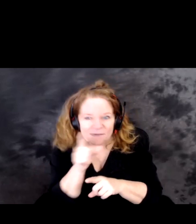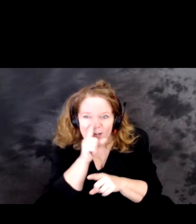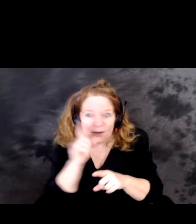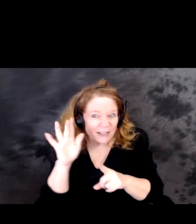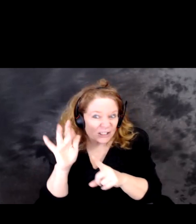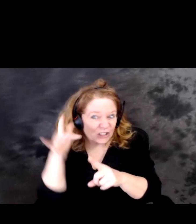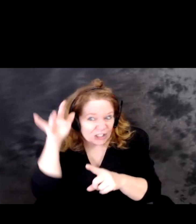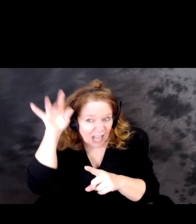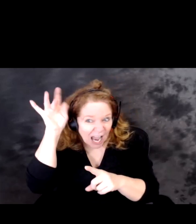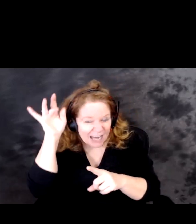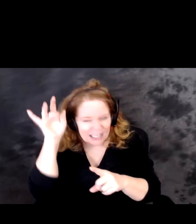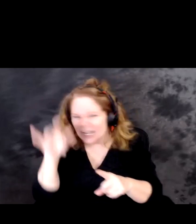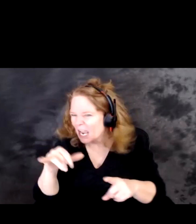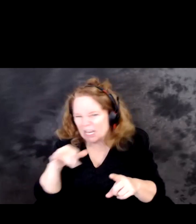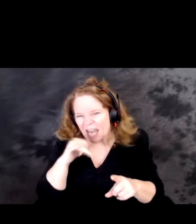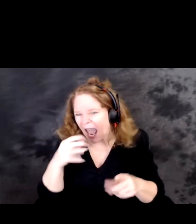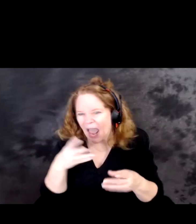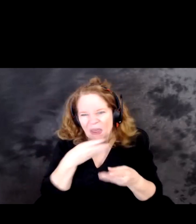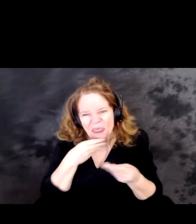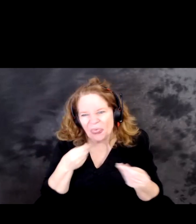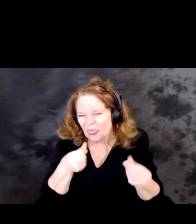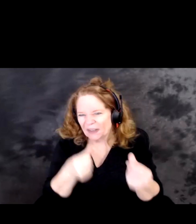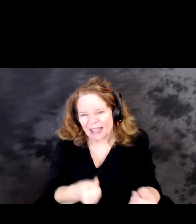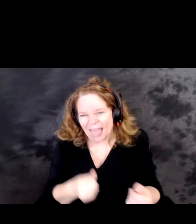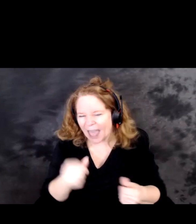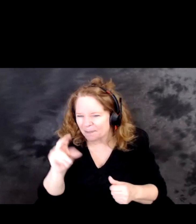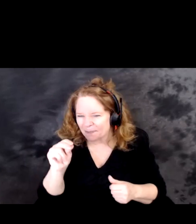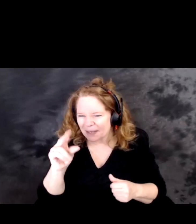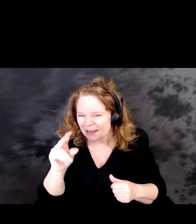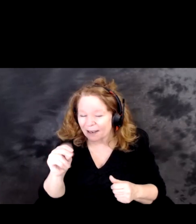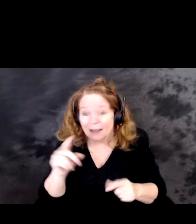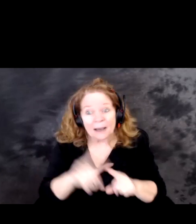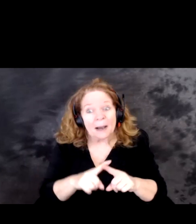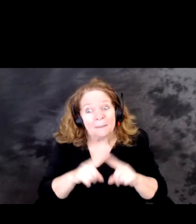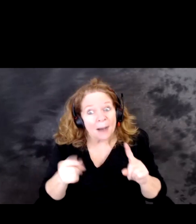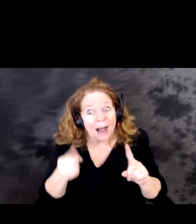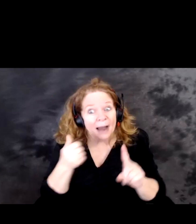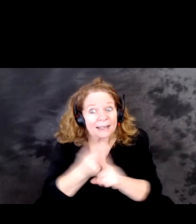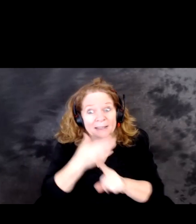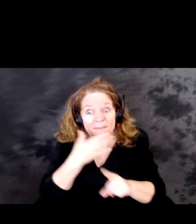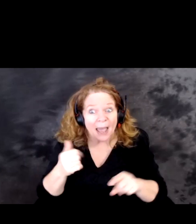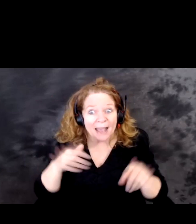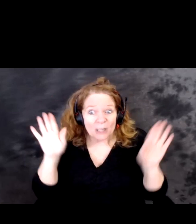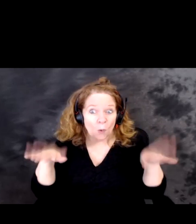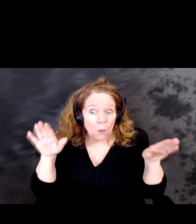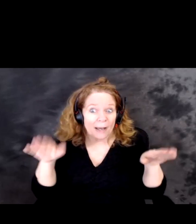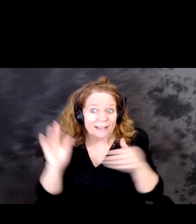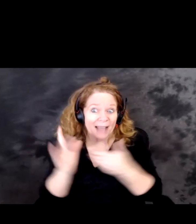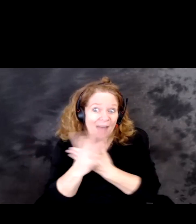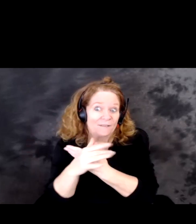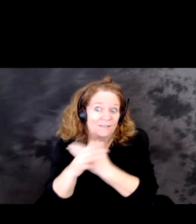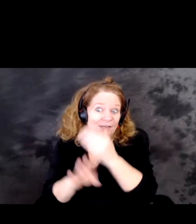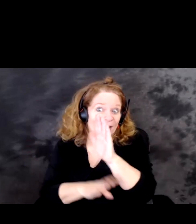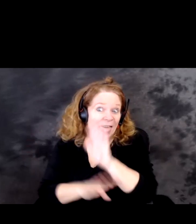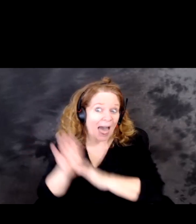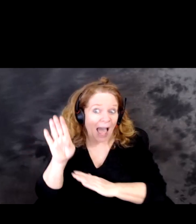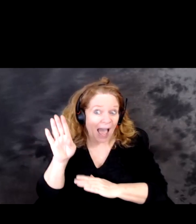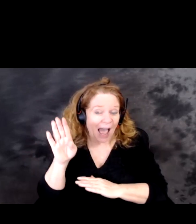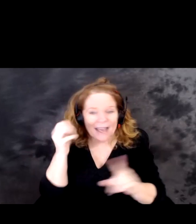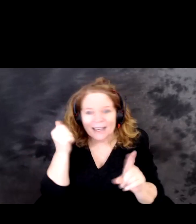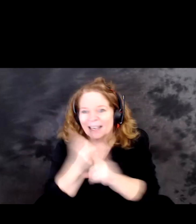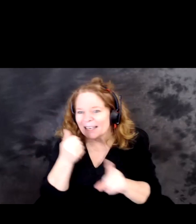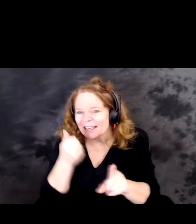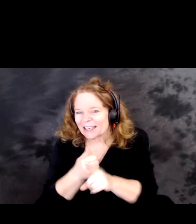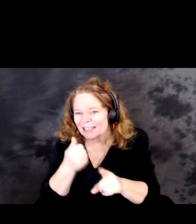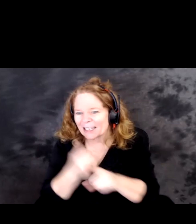y pequeñito y tampoco pegajoso, con alas que realmente pueden volar,